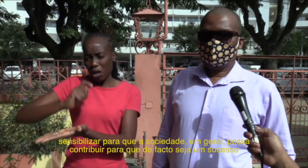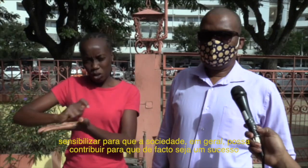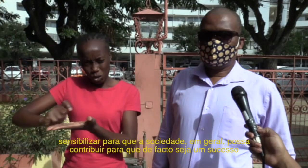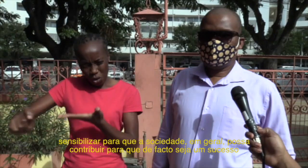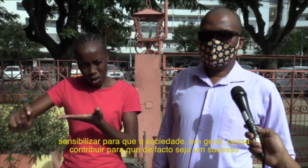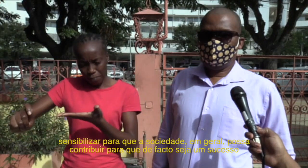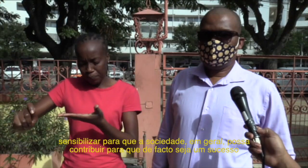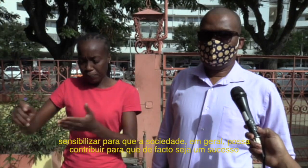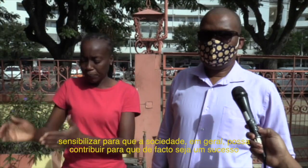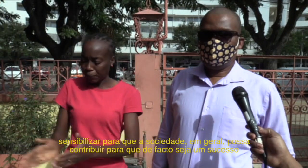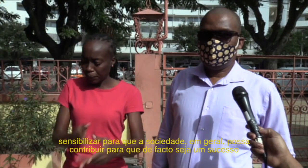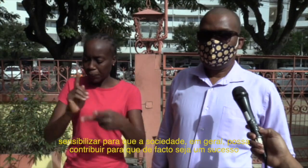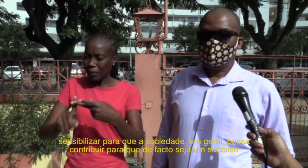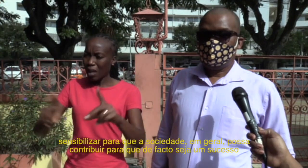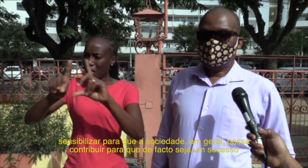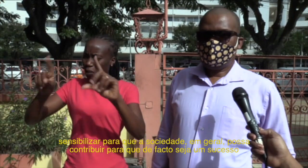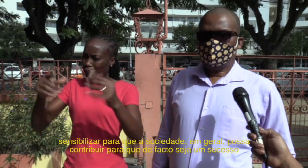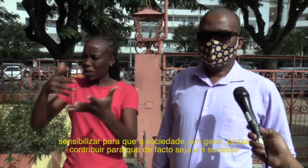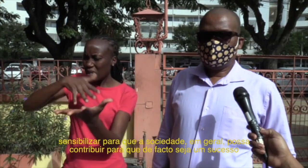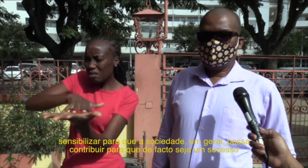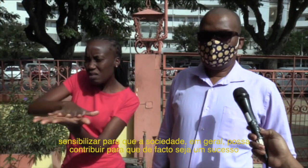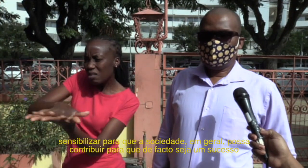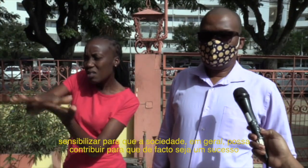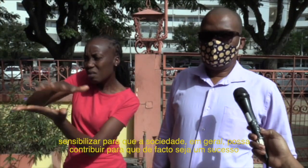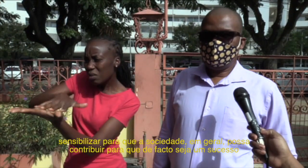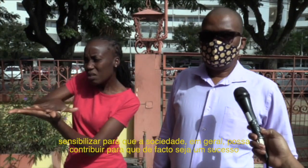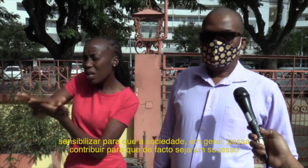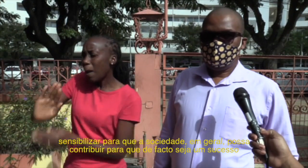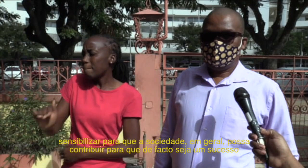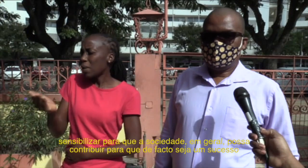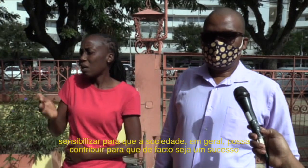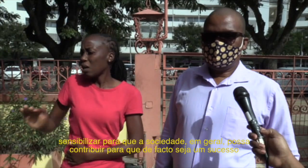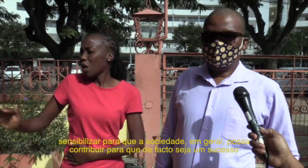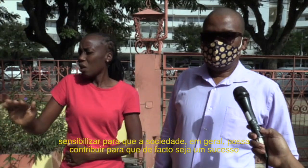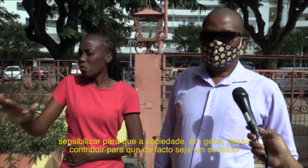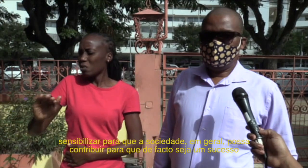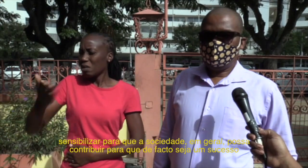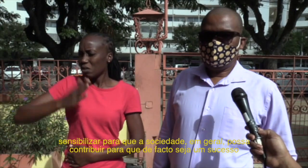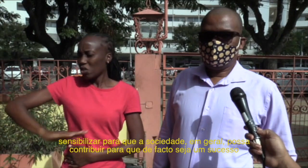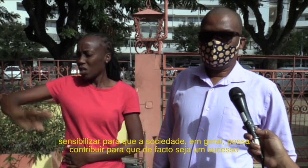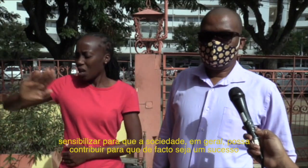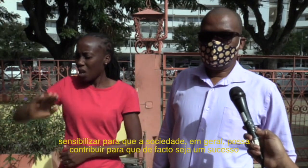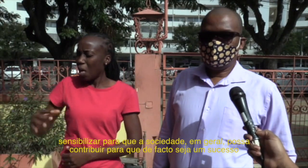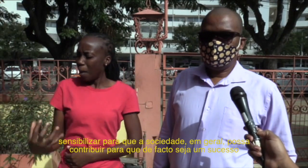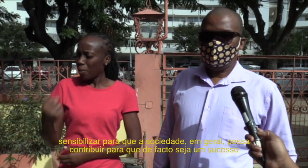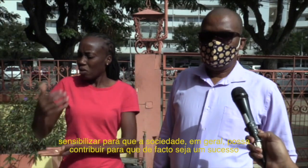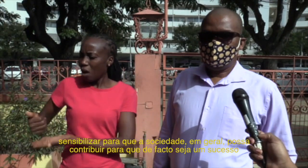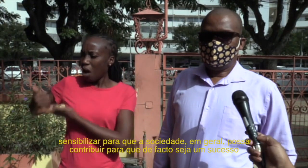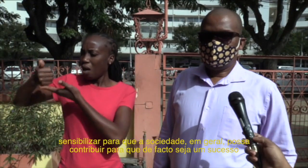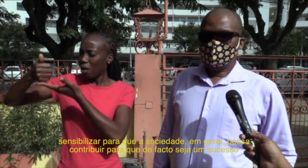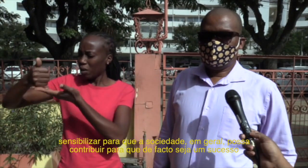a sociedade em geral possa contribuir para que de facto seja